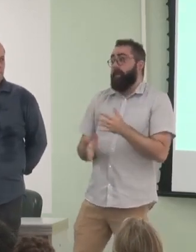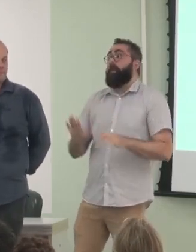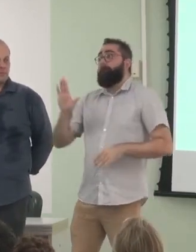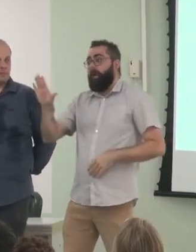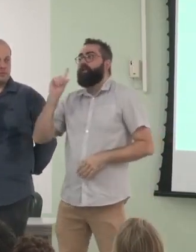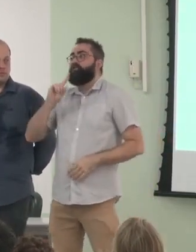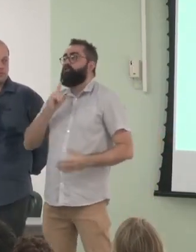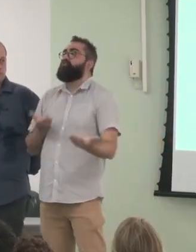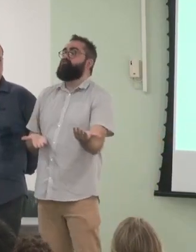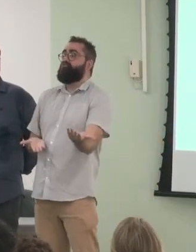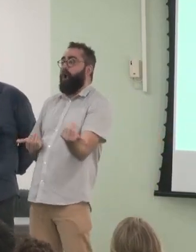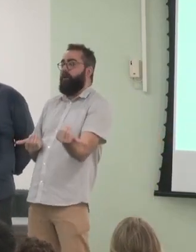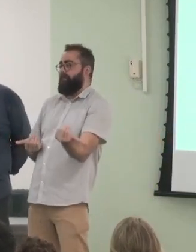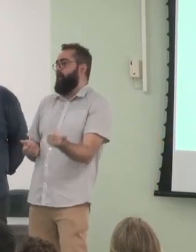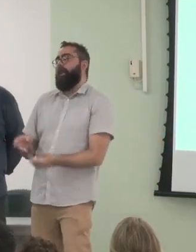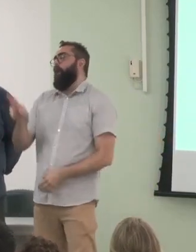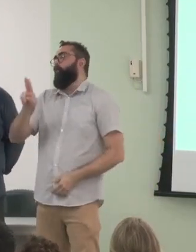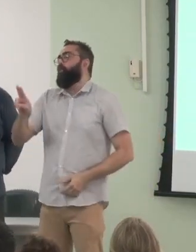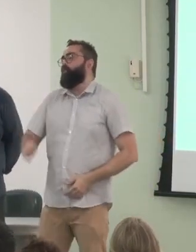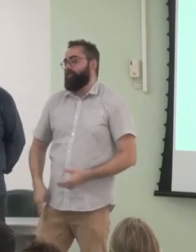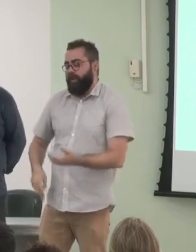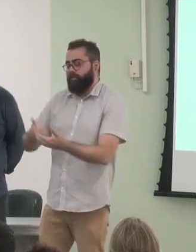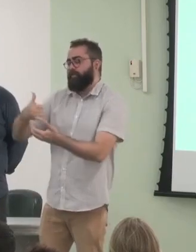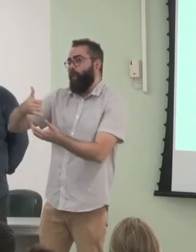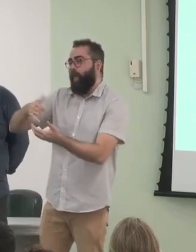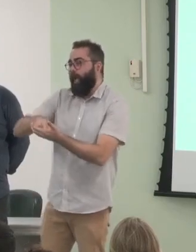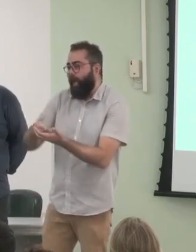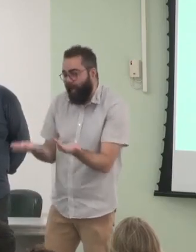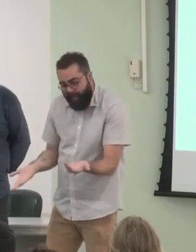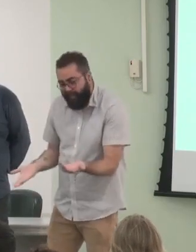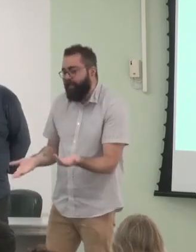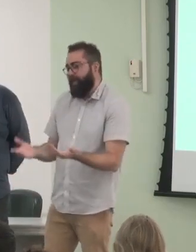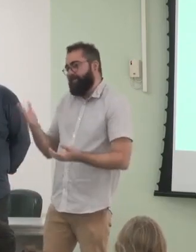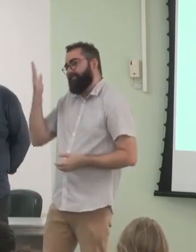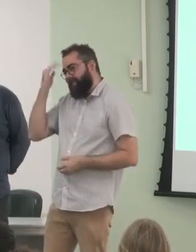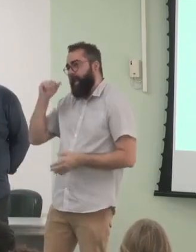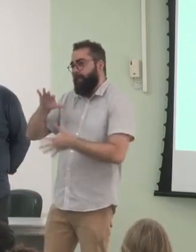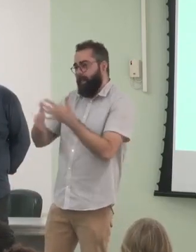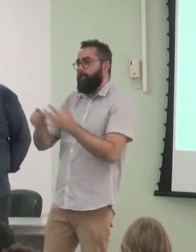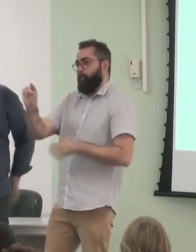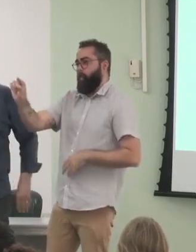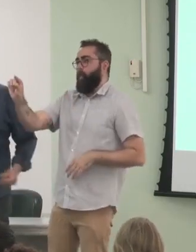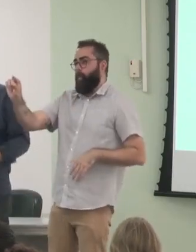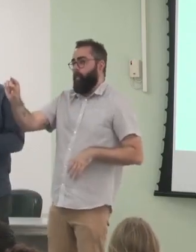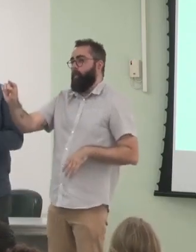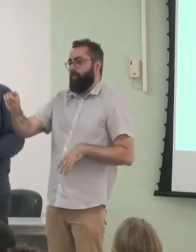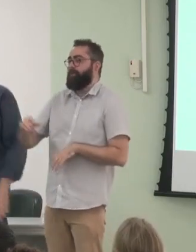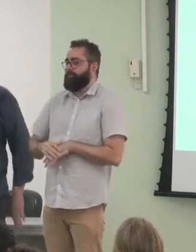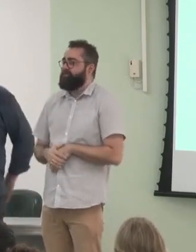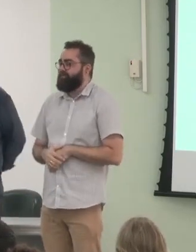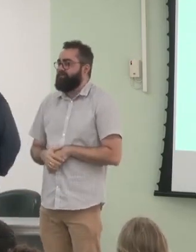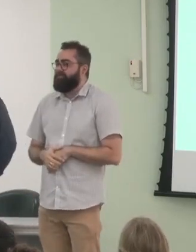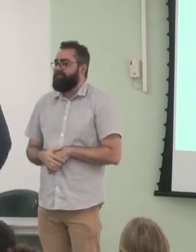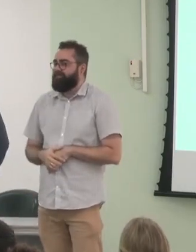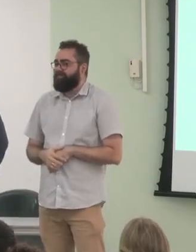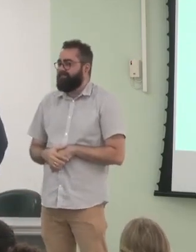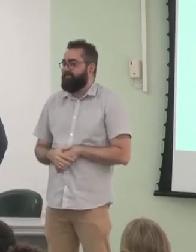que eles acabem por utilizar Libras também. Agora, os surdos mais jovens utilizam rede social, enfim, tem mais contato e